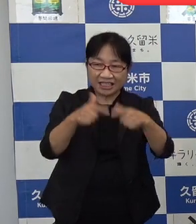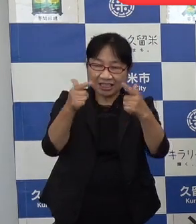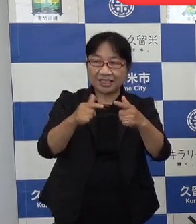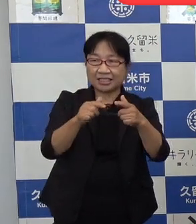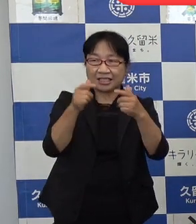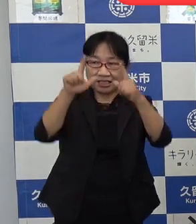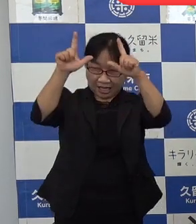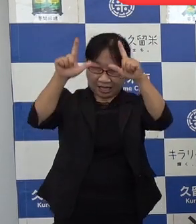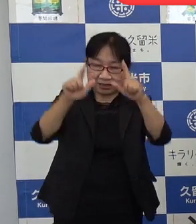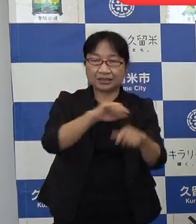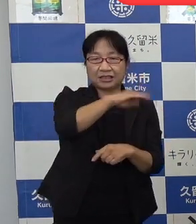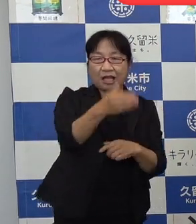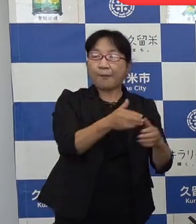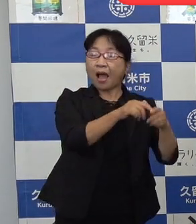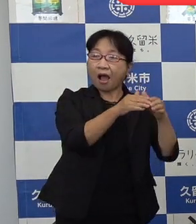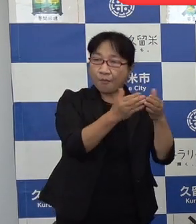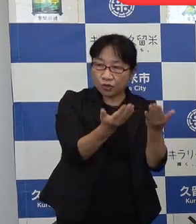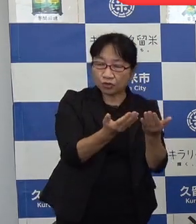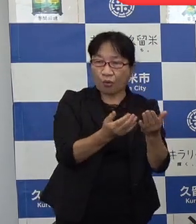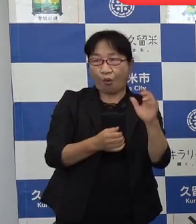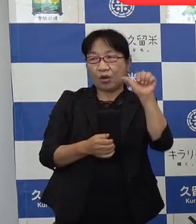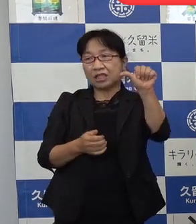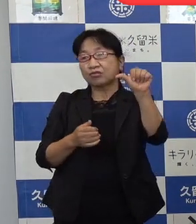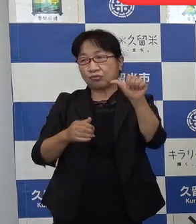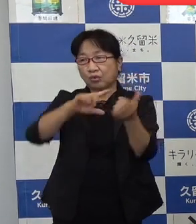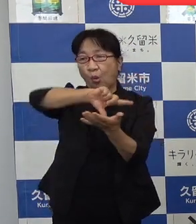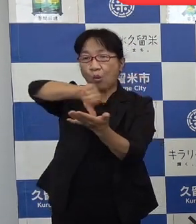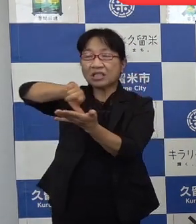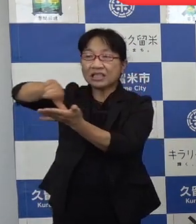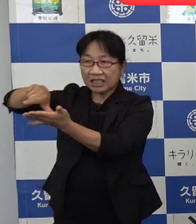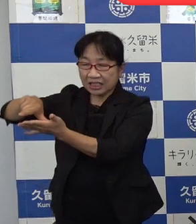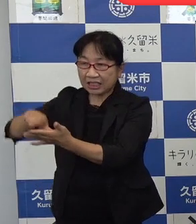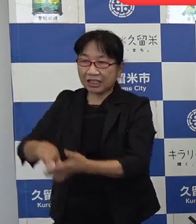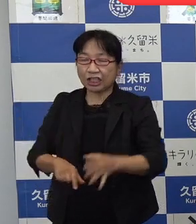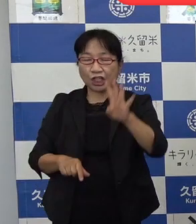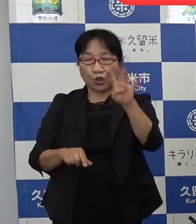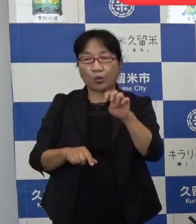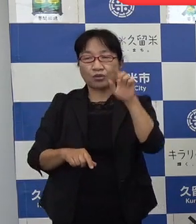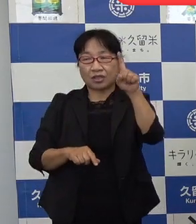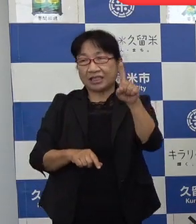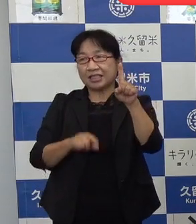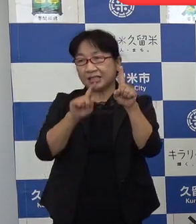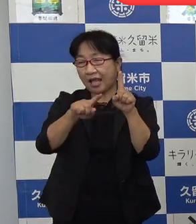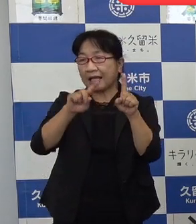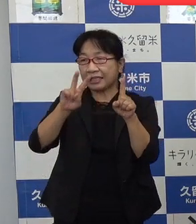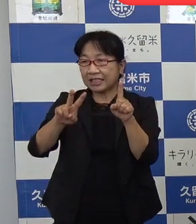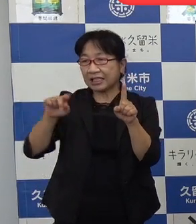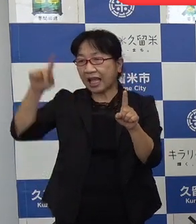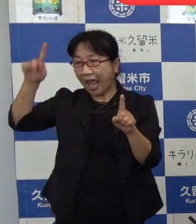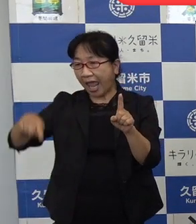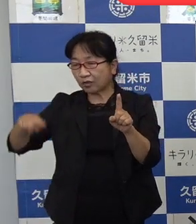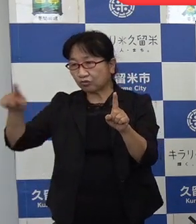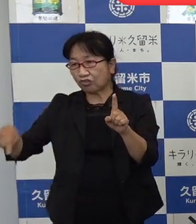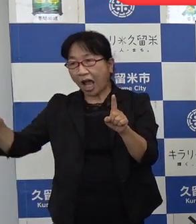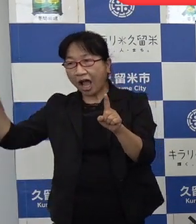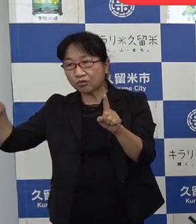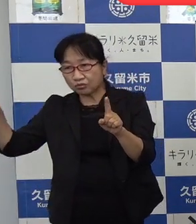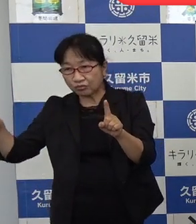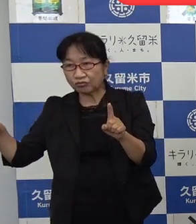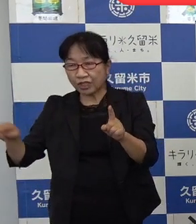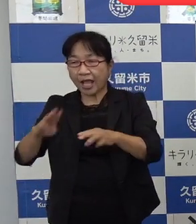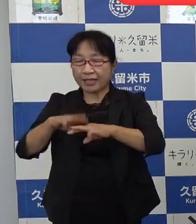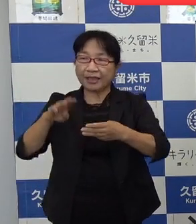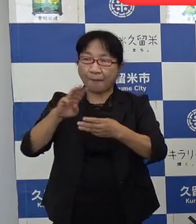山本、5つの地区の 41.2 ヘクタールの水田で田んぼダムを実施していただいております